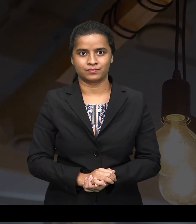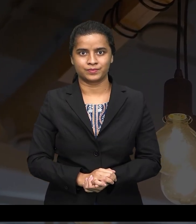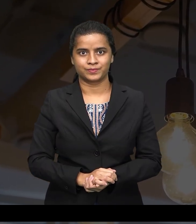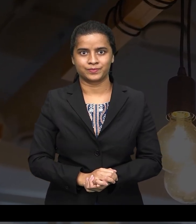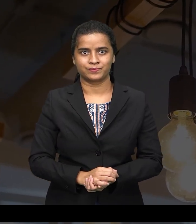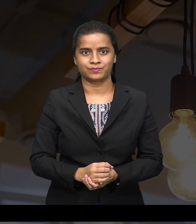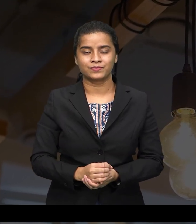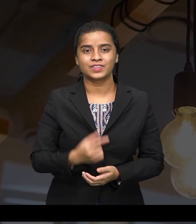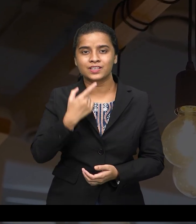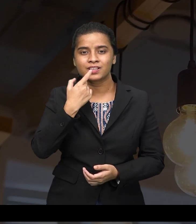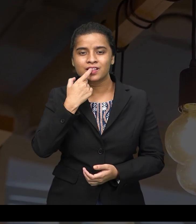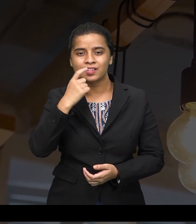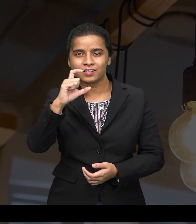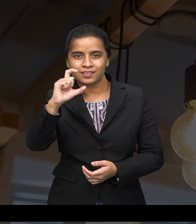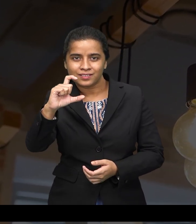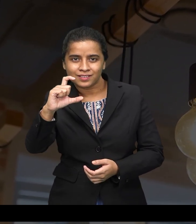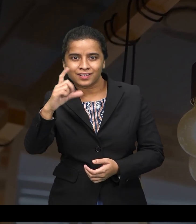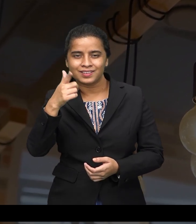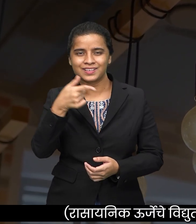विद्युत घट,